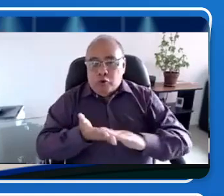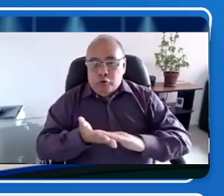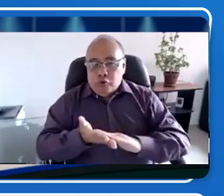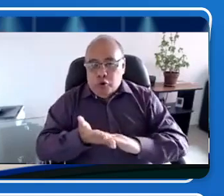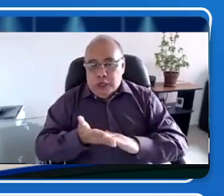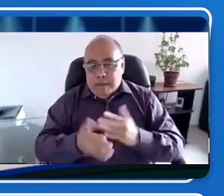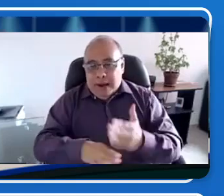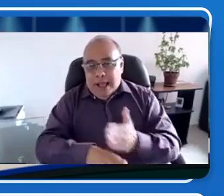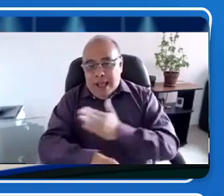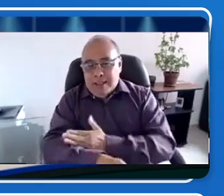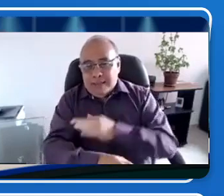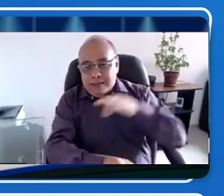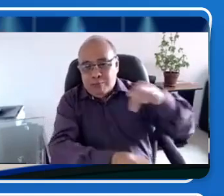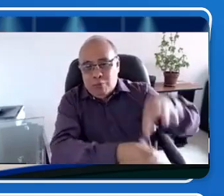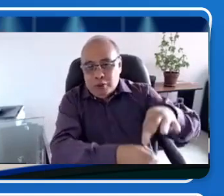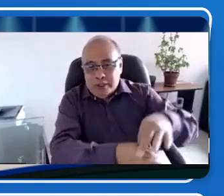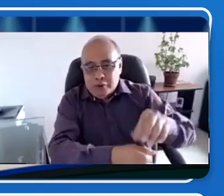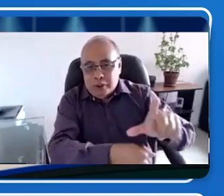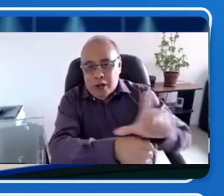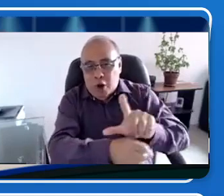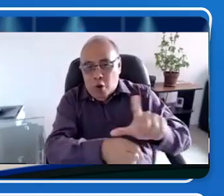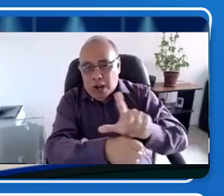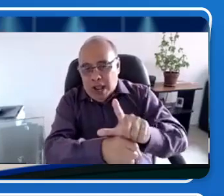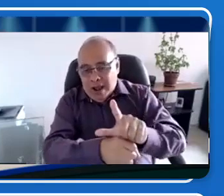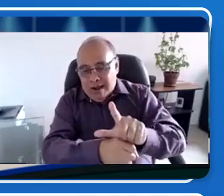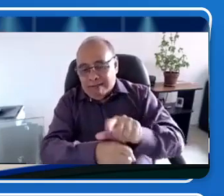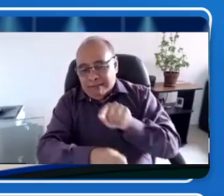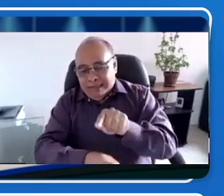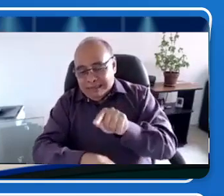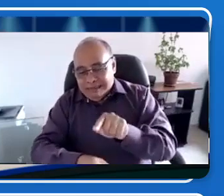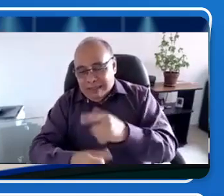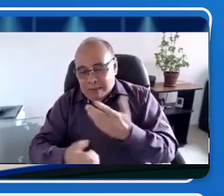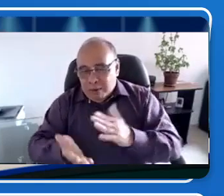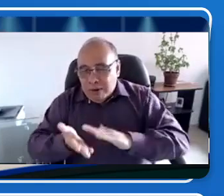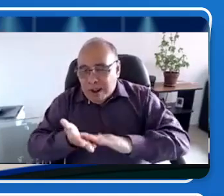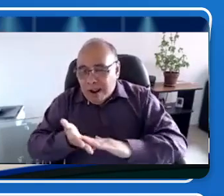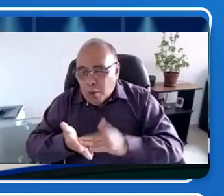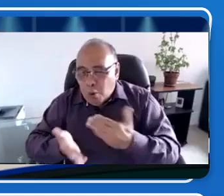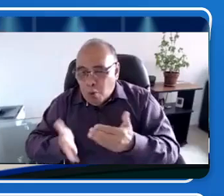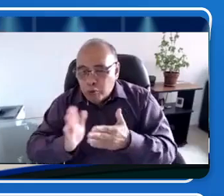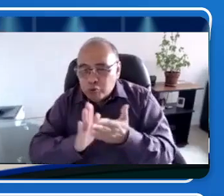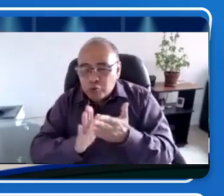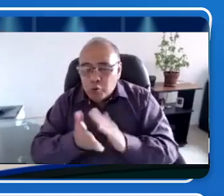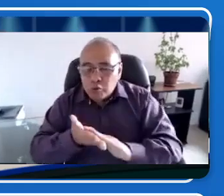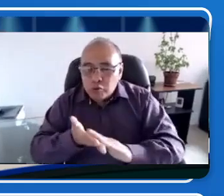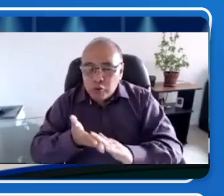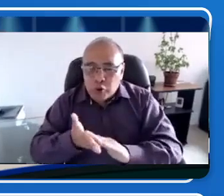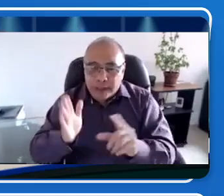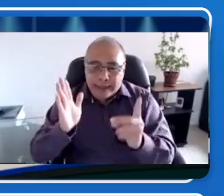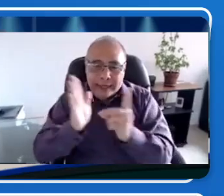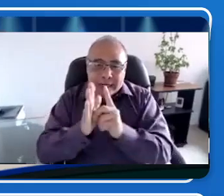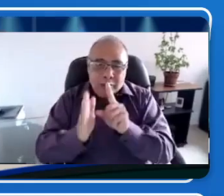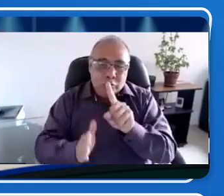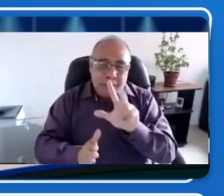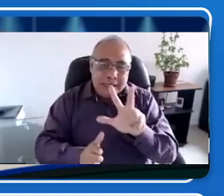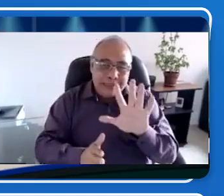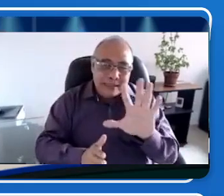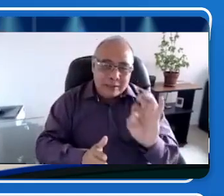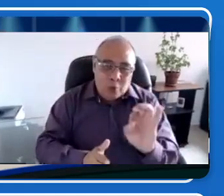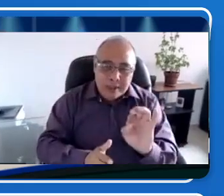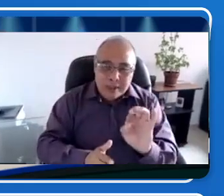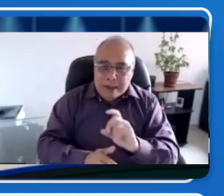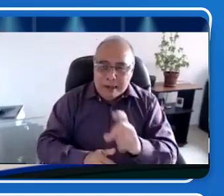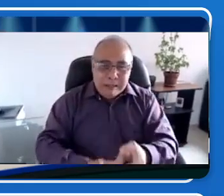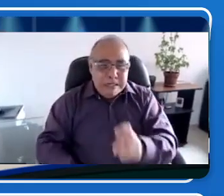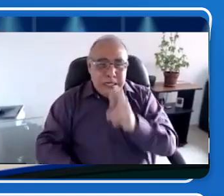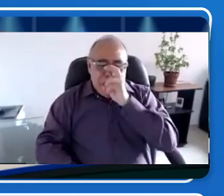las próximas elecciones se puedan mejorar las situaciones que se han dado desde las anteriores, ¿no? Aprender de